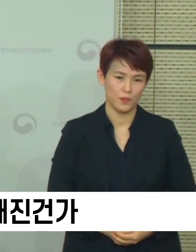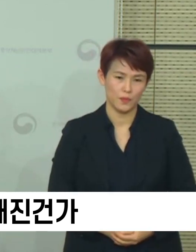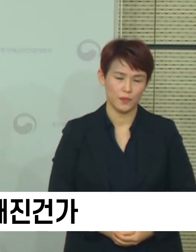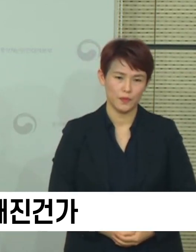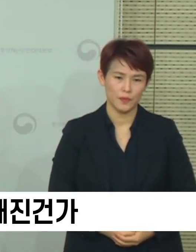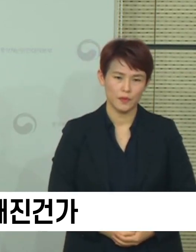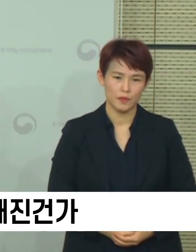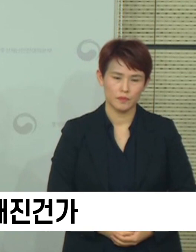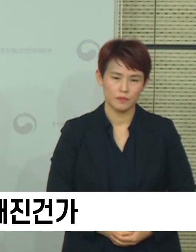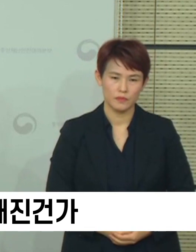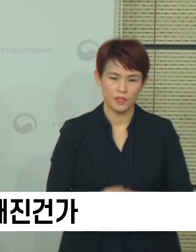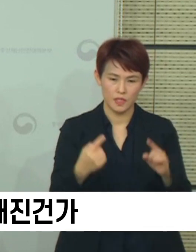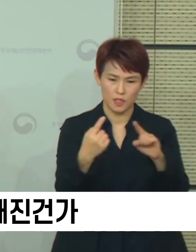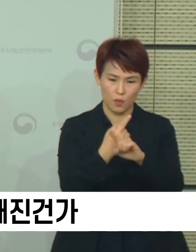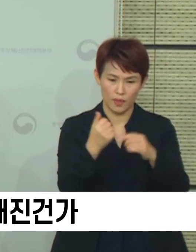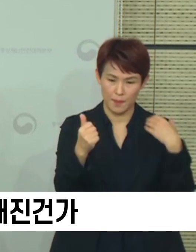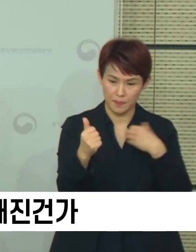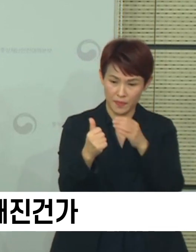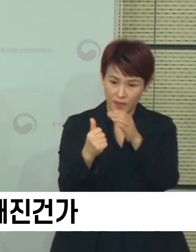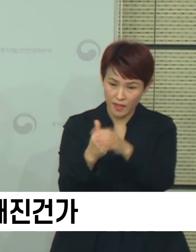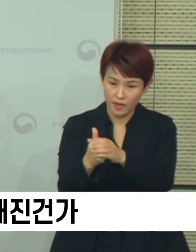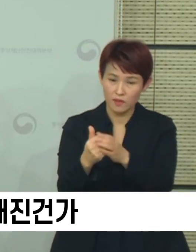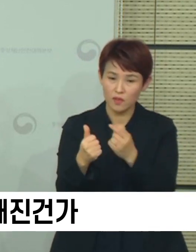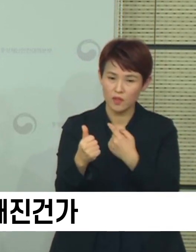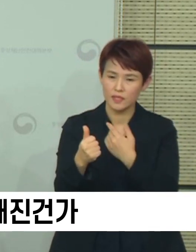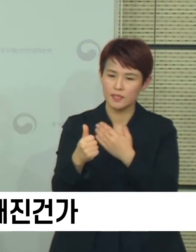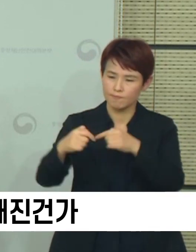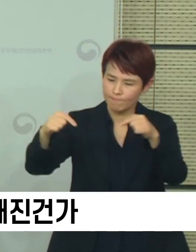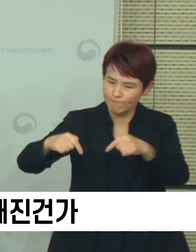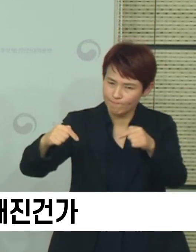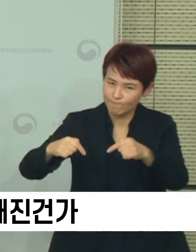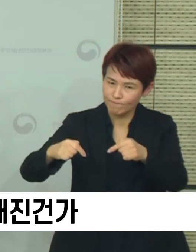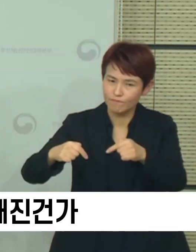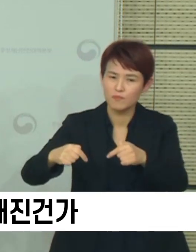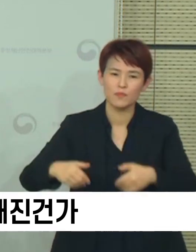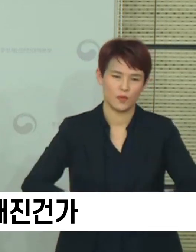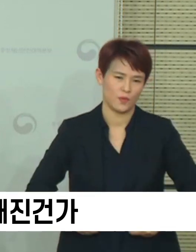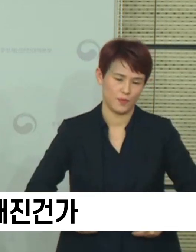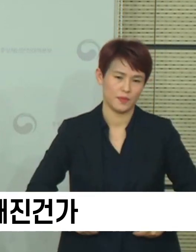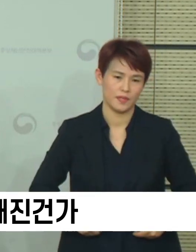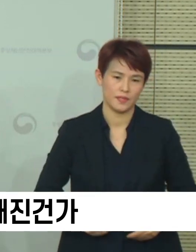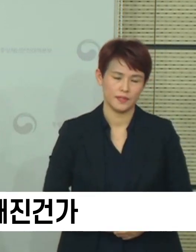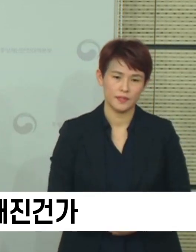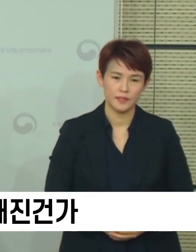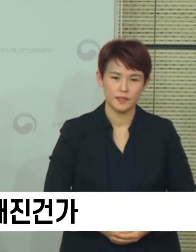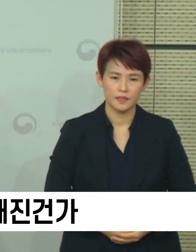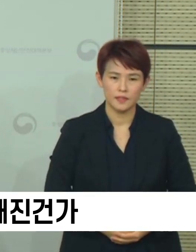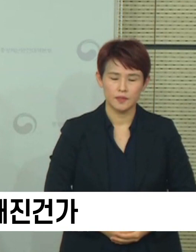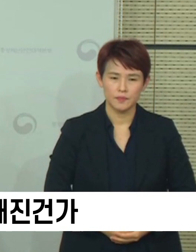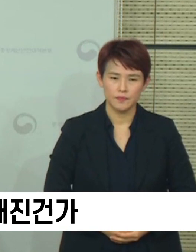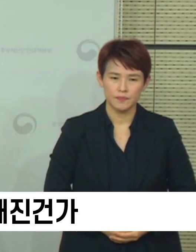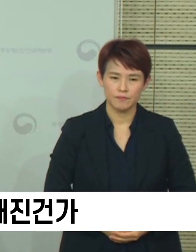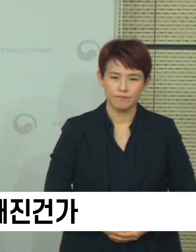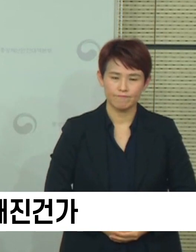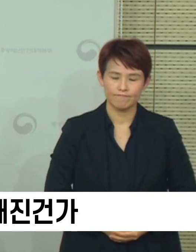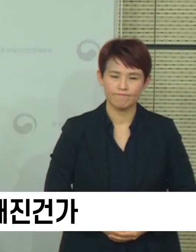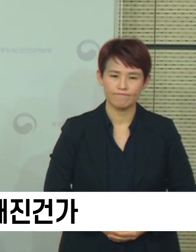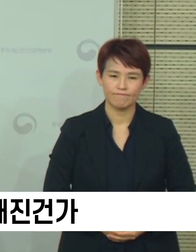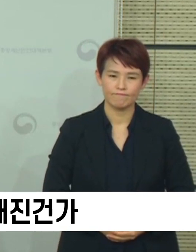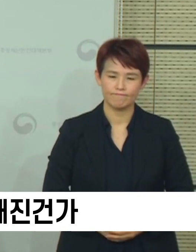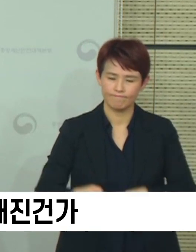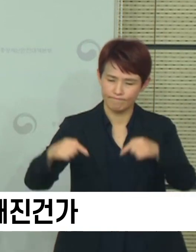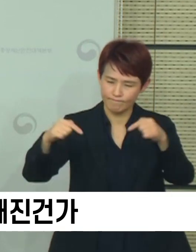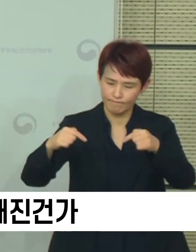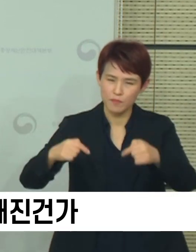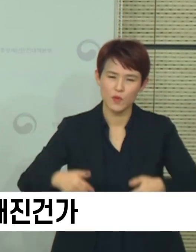치료를 담당했었던 의료진들 간의 긴밀한 협의를 통해서 아마 재논의가 진행될 것으로